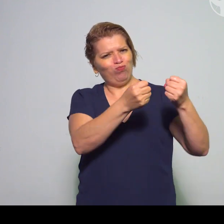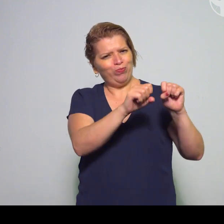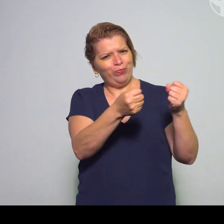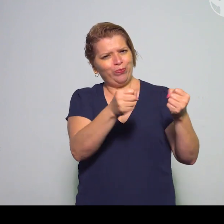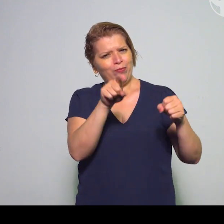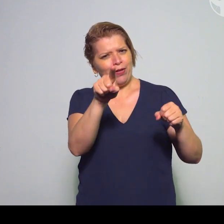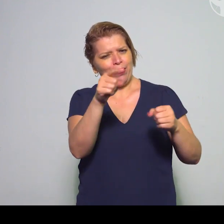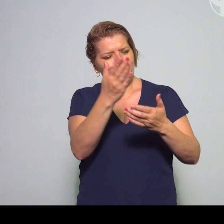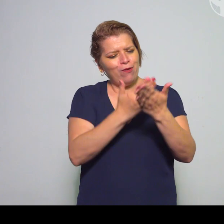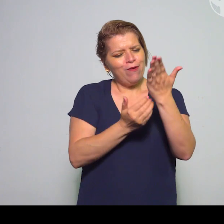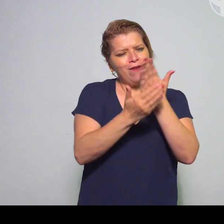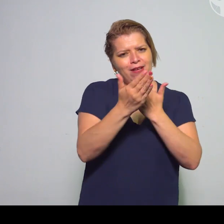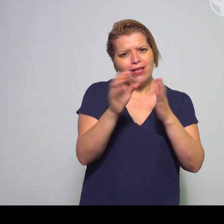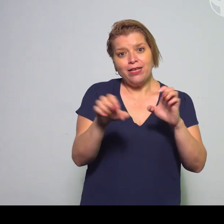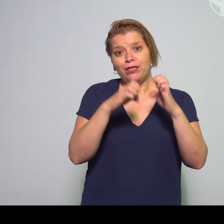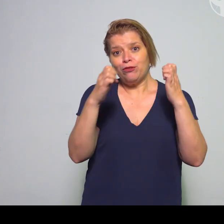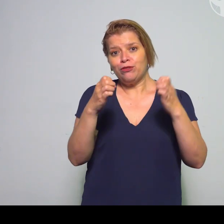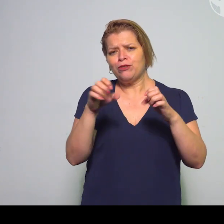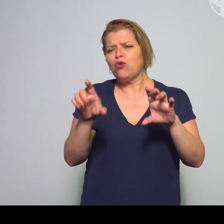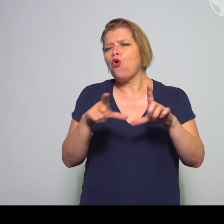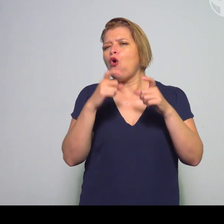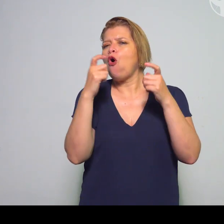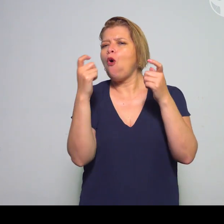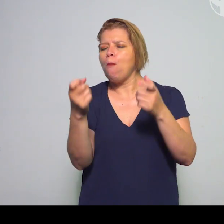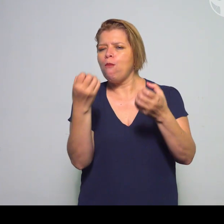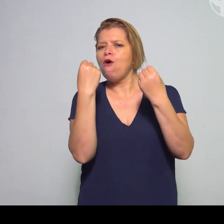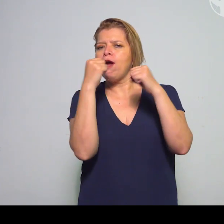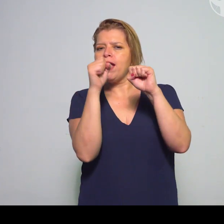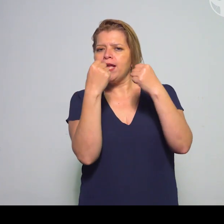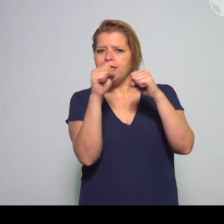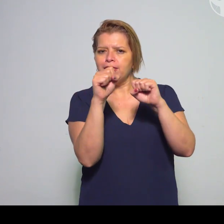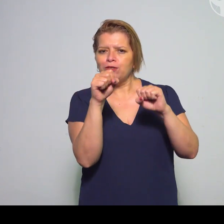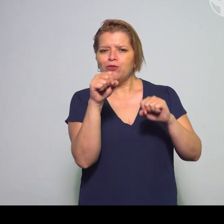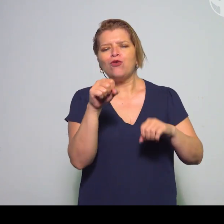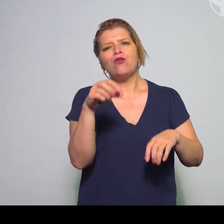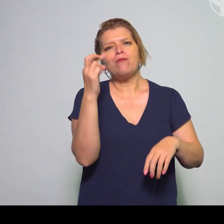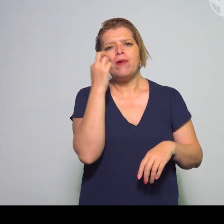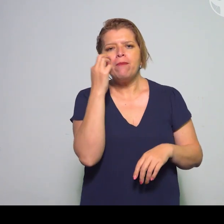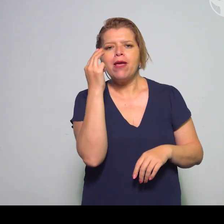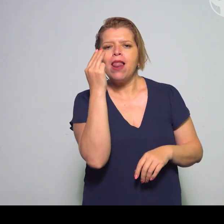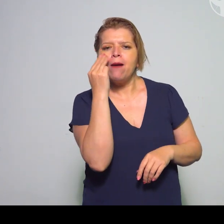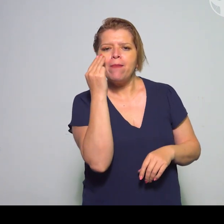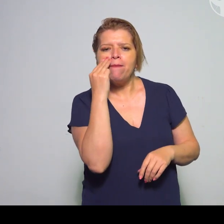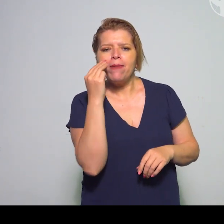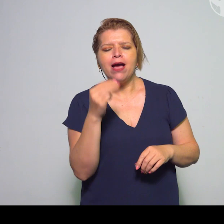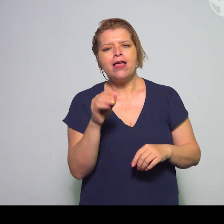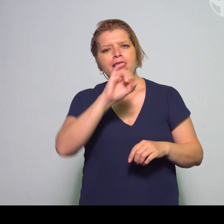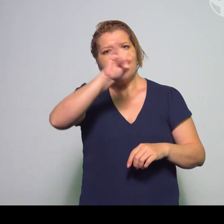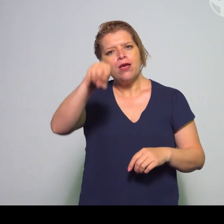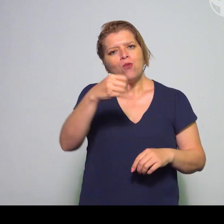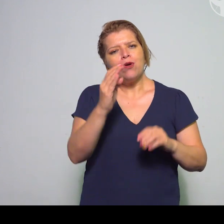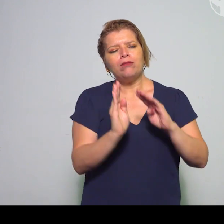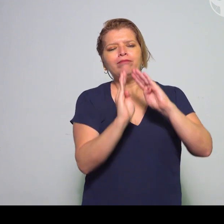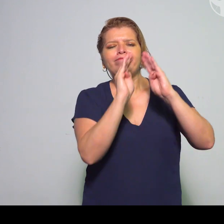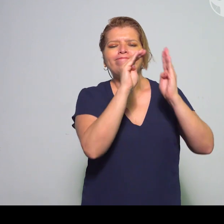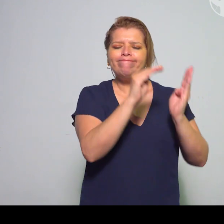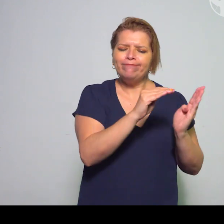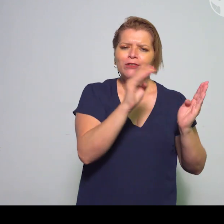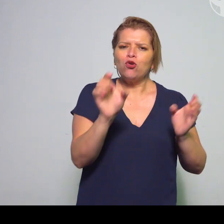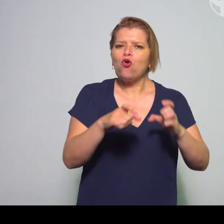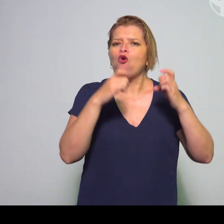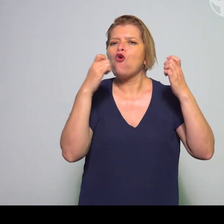tienes en tus manos. ¿Cómo hicieron entonces Elizabeth y Zacarías para no llegar a este